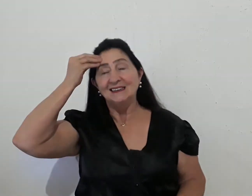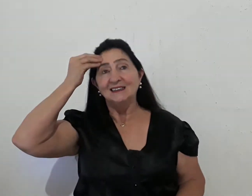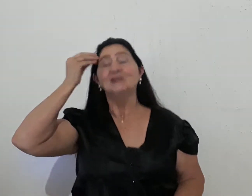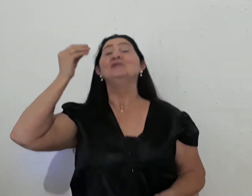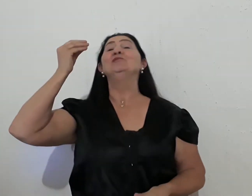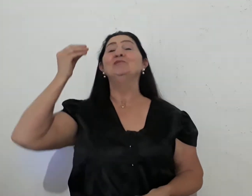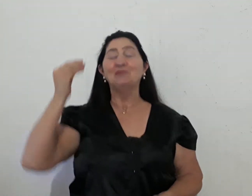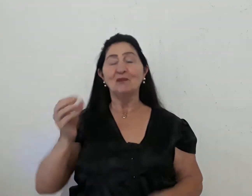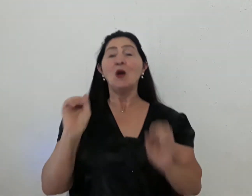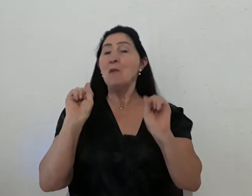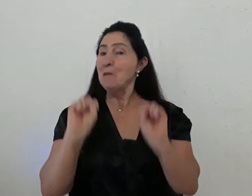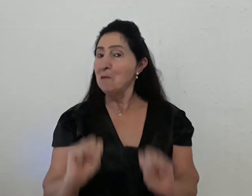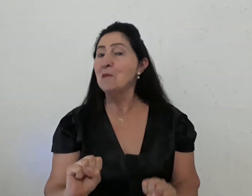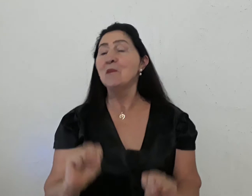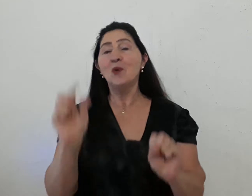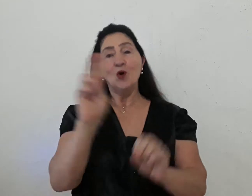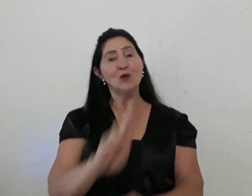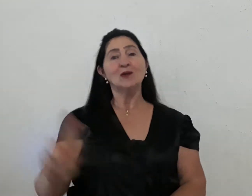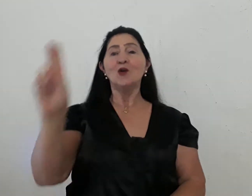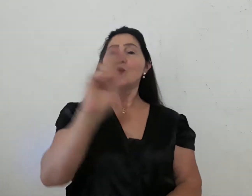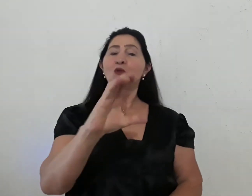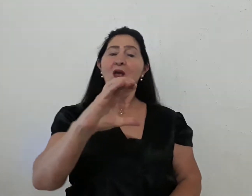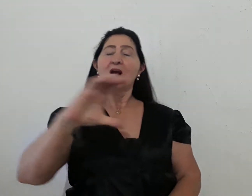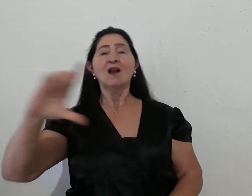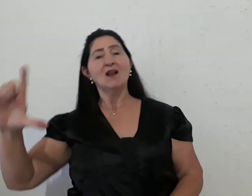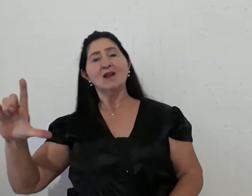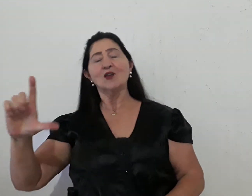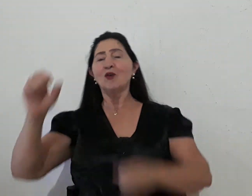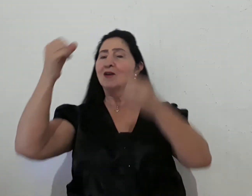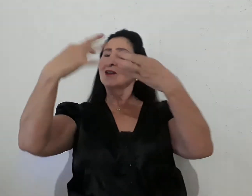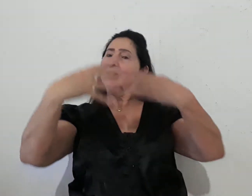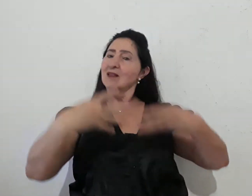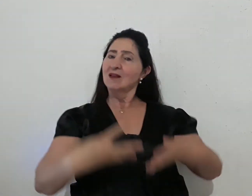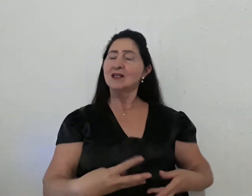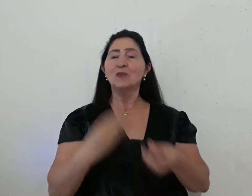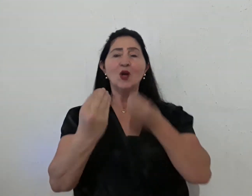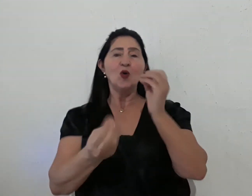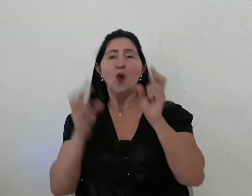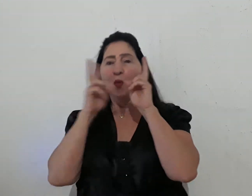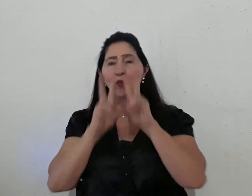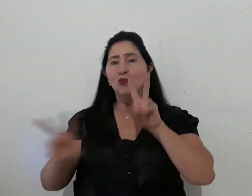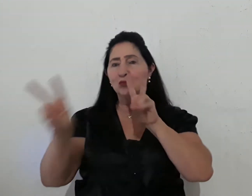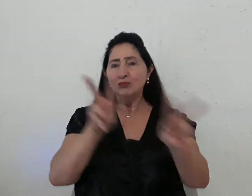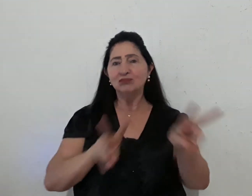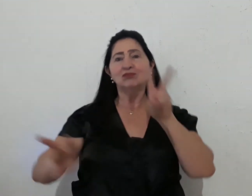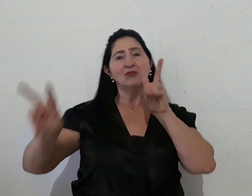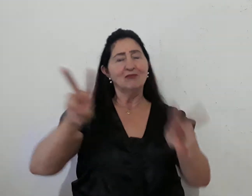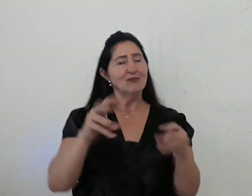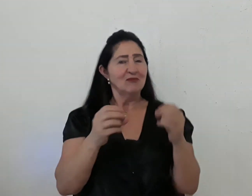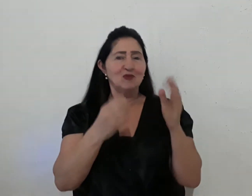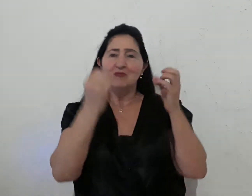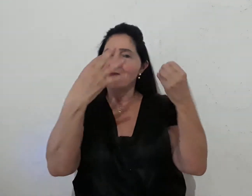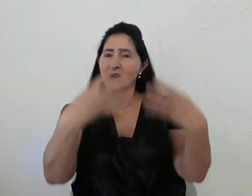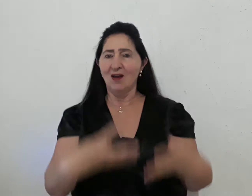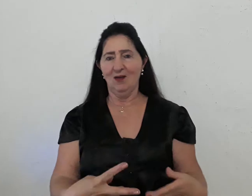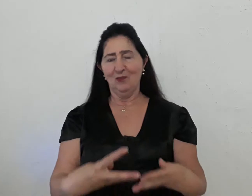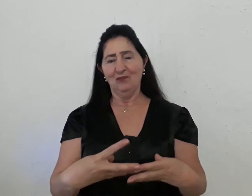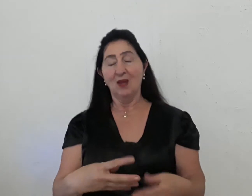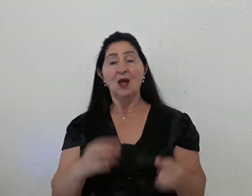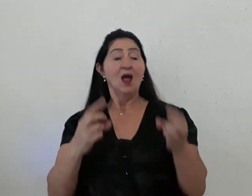usar, pode usar um classificador que descreva de forma visual o que você quer expressar. Em terceiro